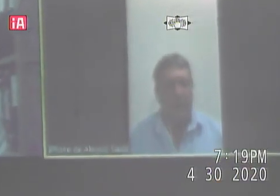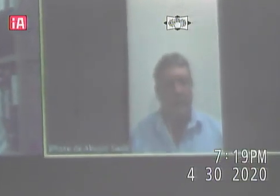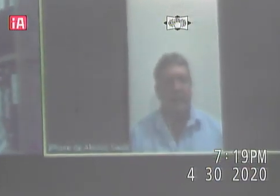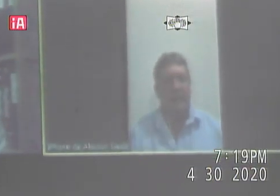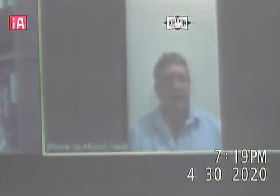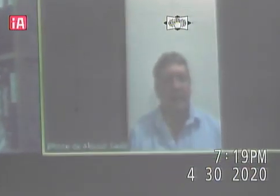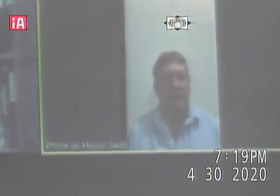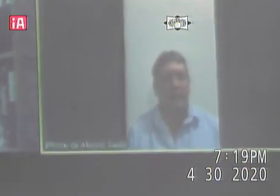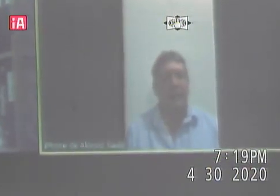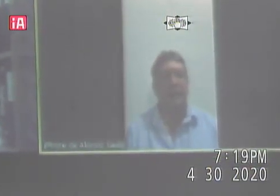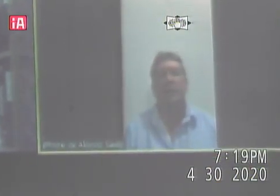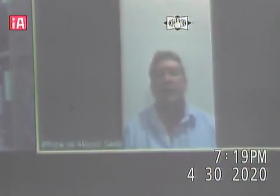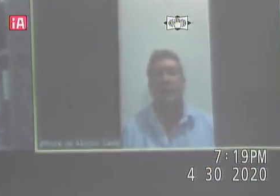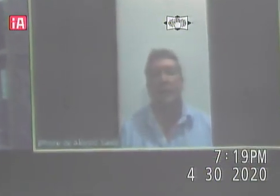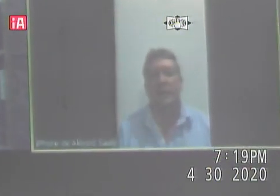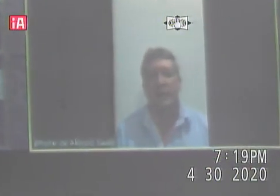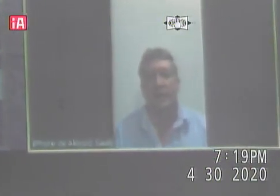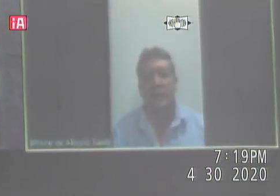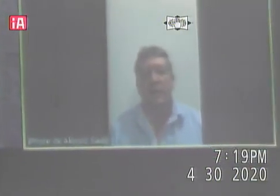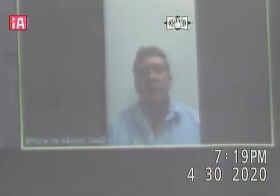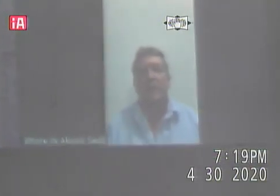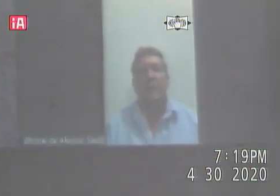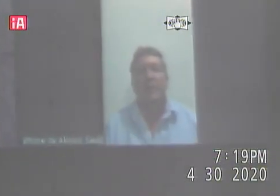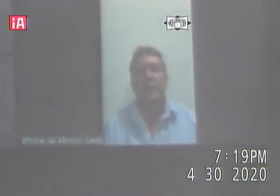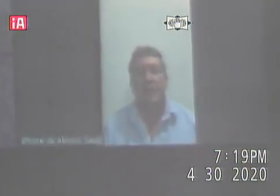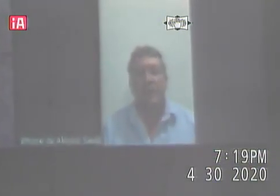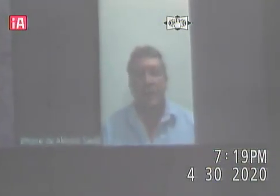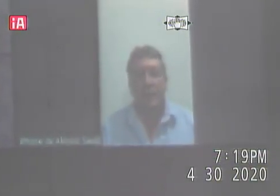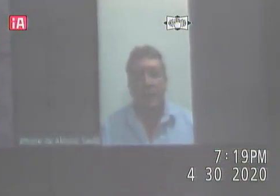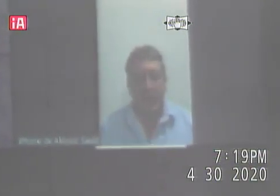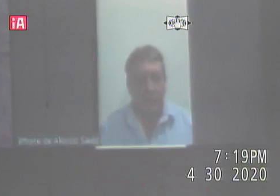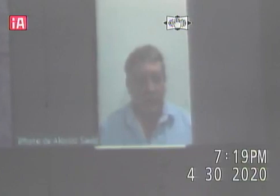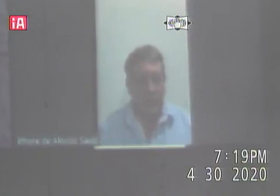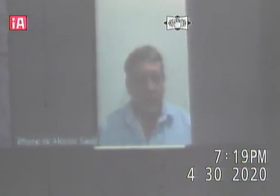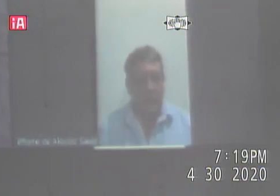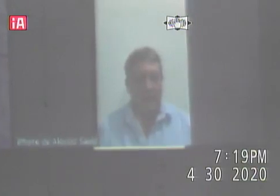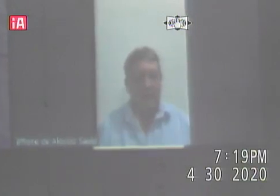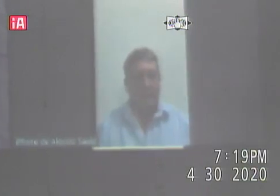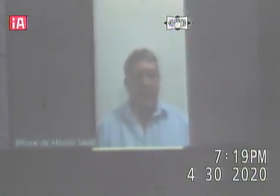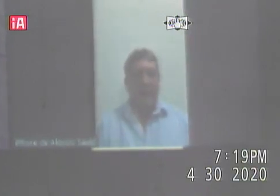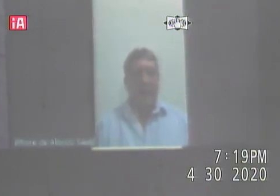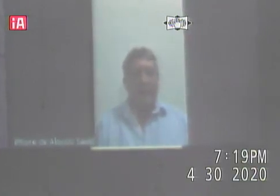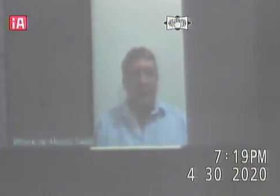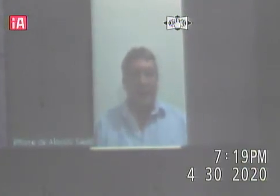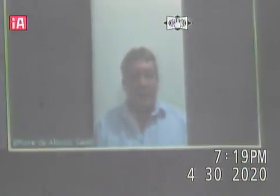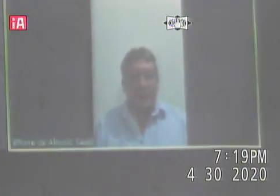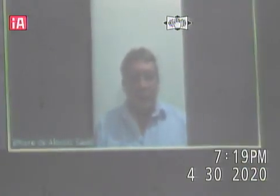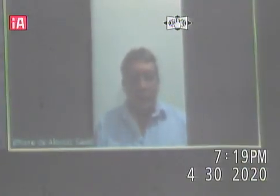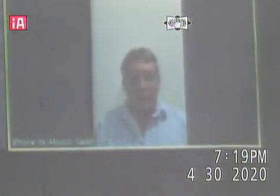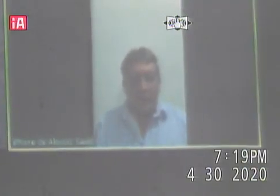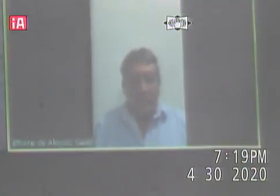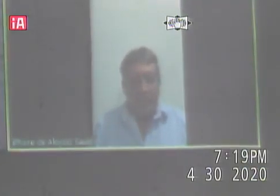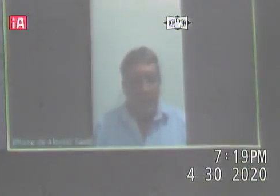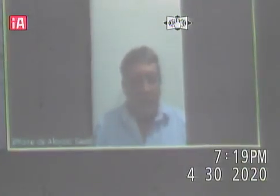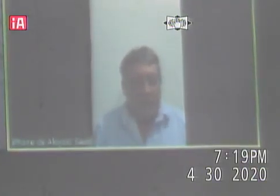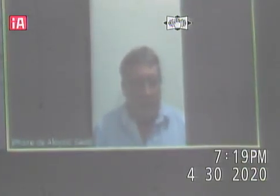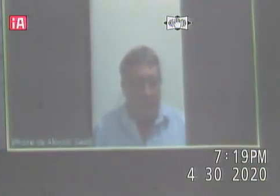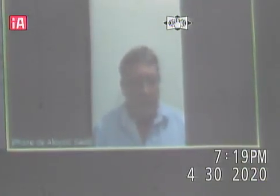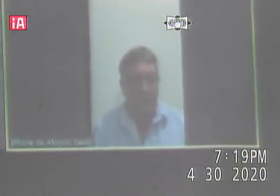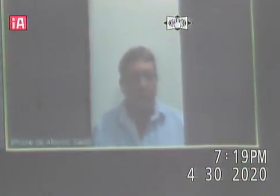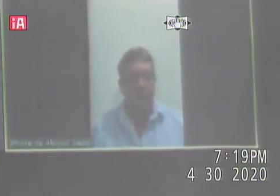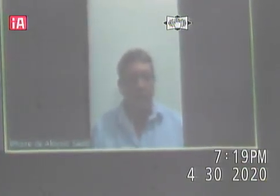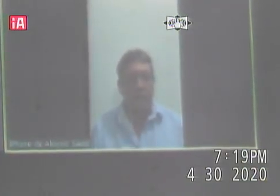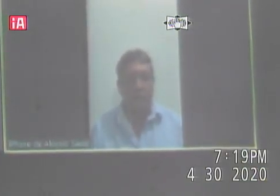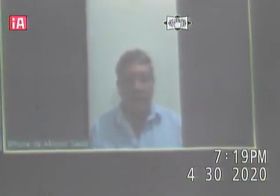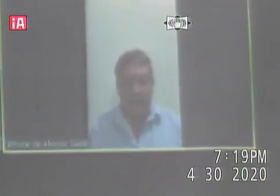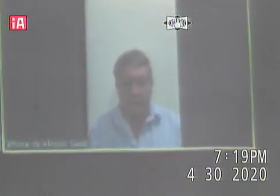de vagas aqui, reguladas aqui para a UTI de Valença. As vagas que foram pactuadas